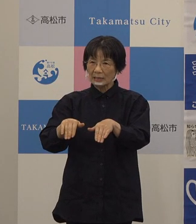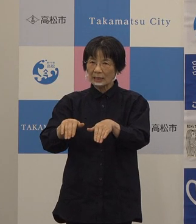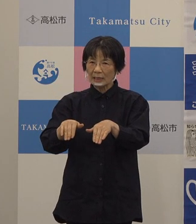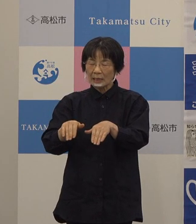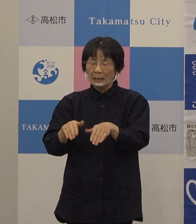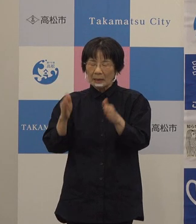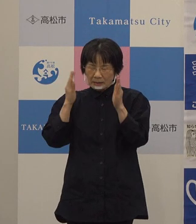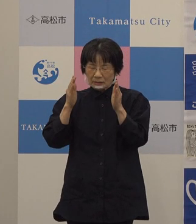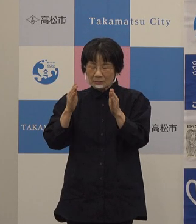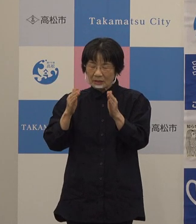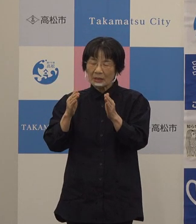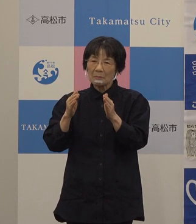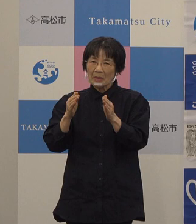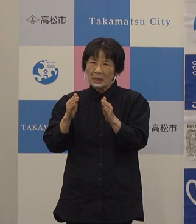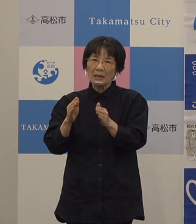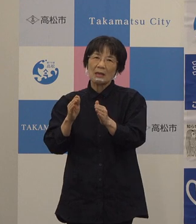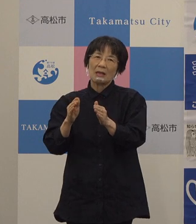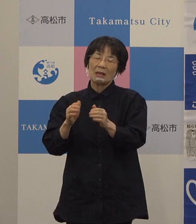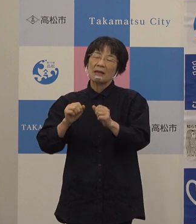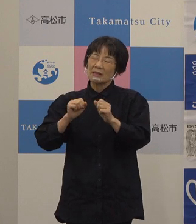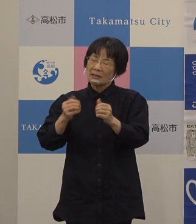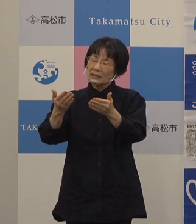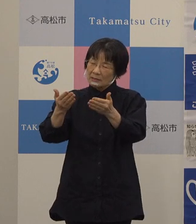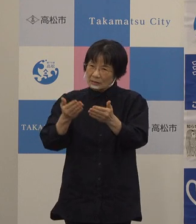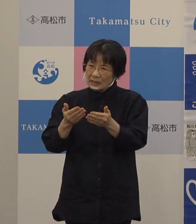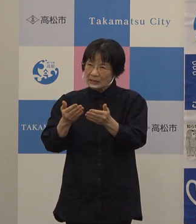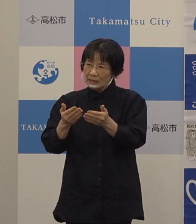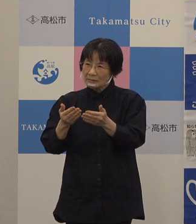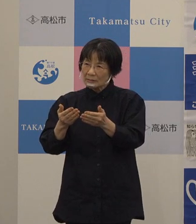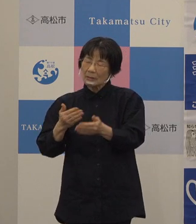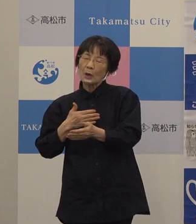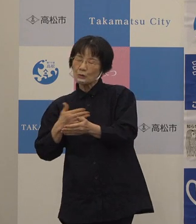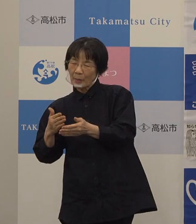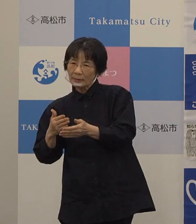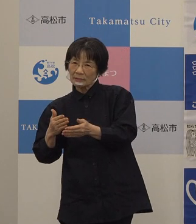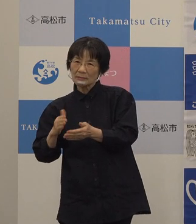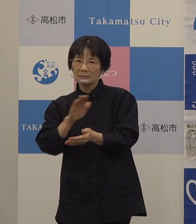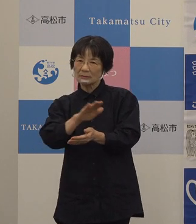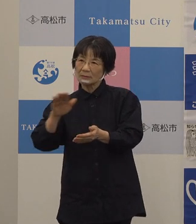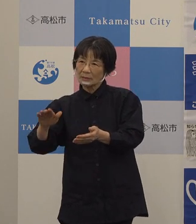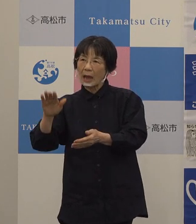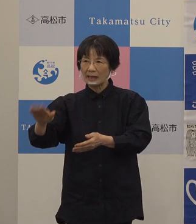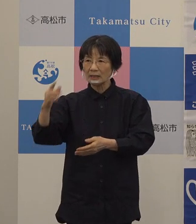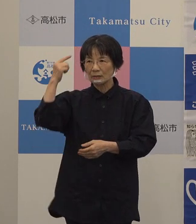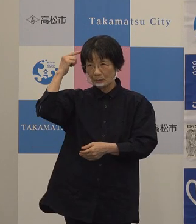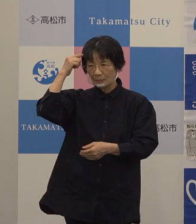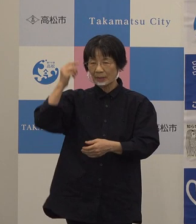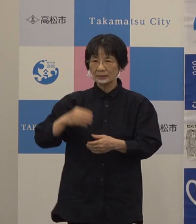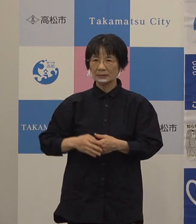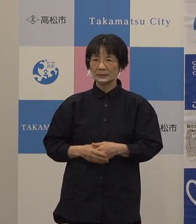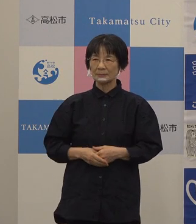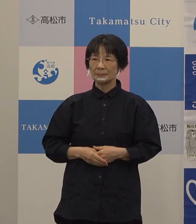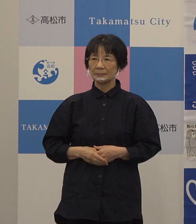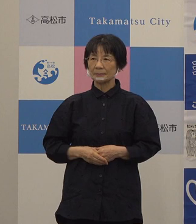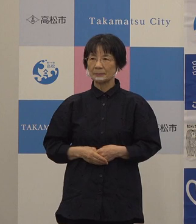といやまだまだ不満だという評価と、それが相半ばしたというふうに私は捉えております。